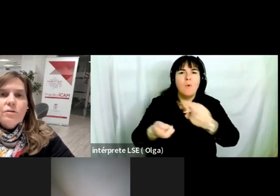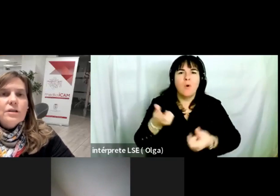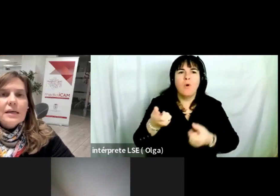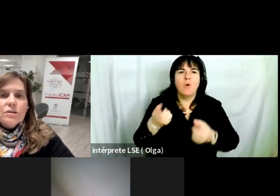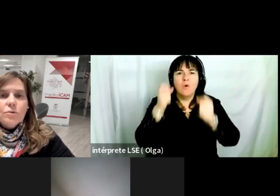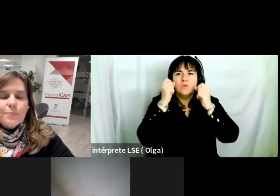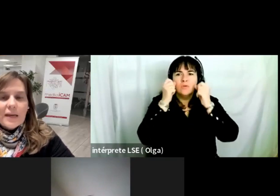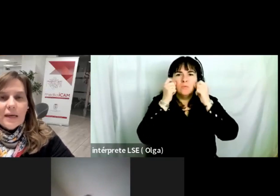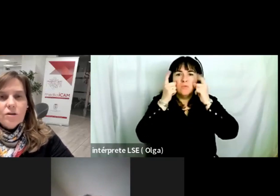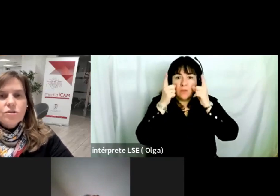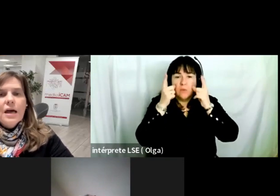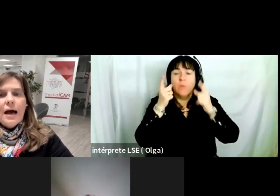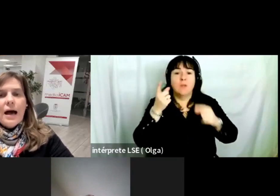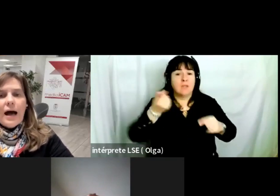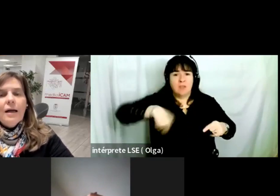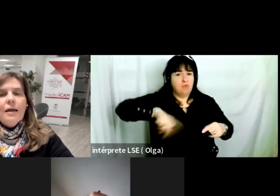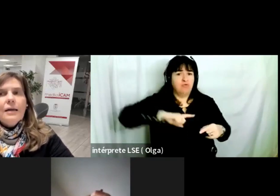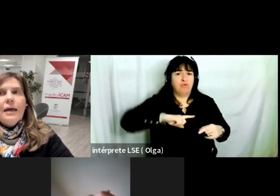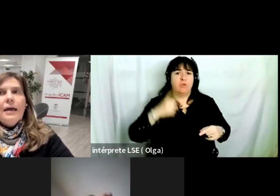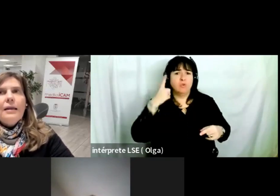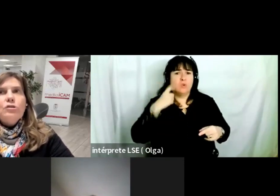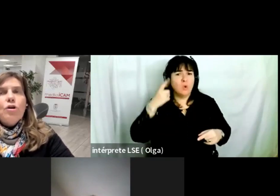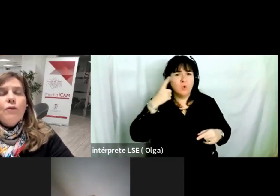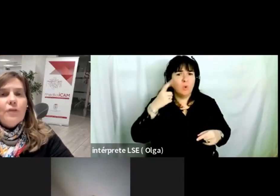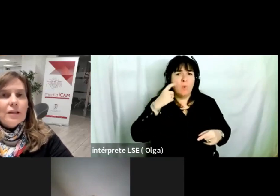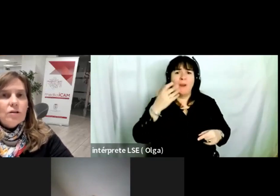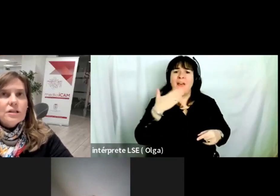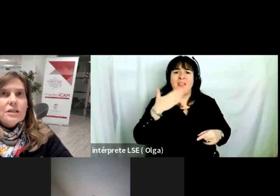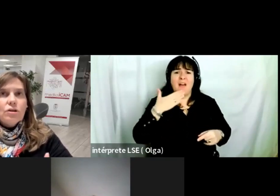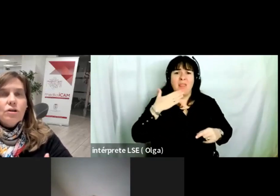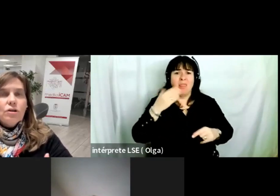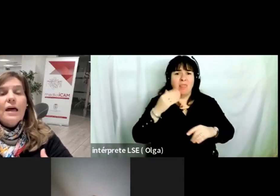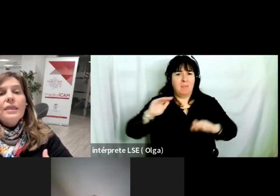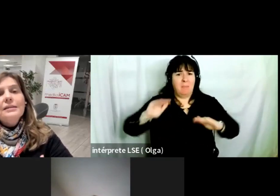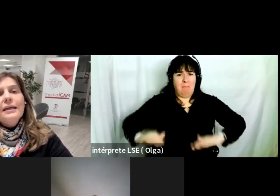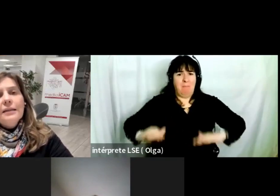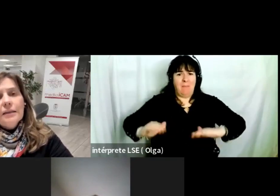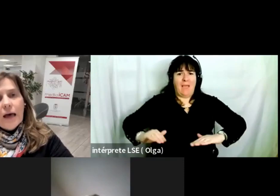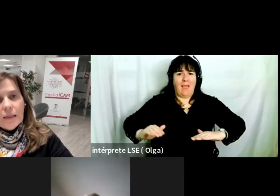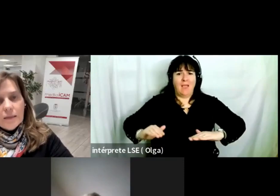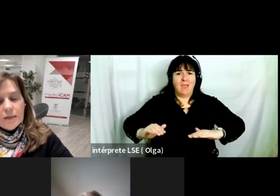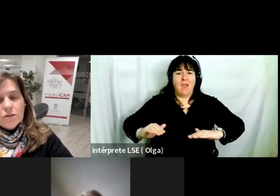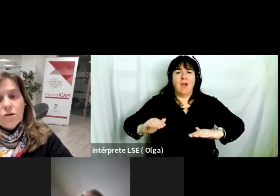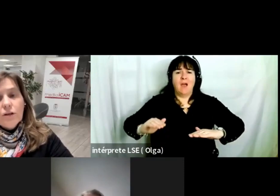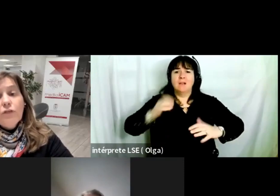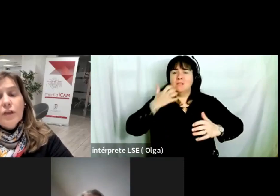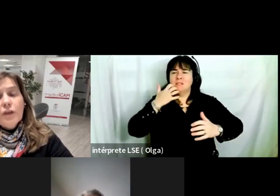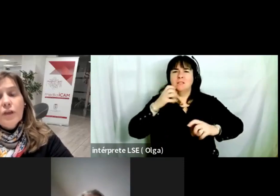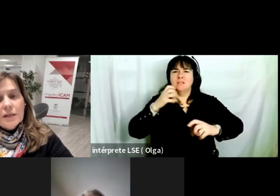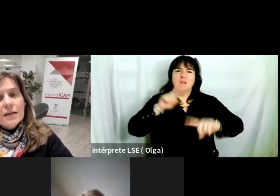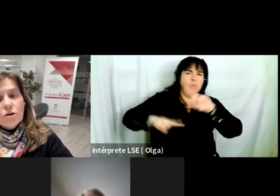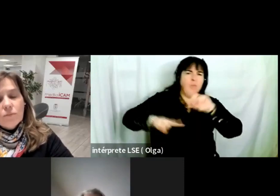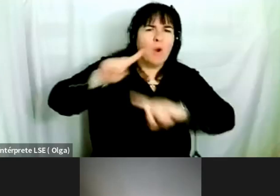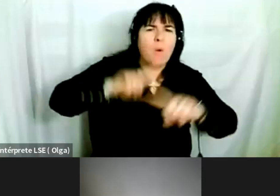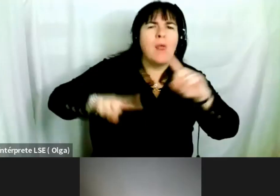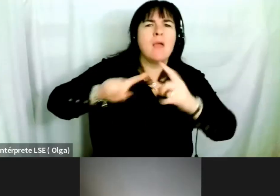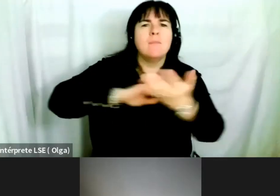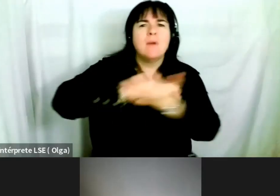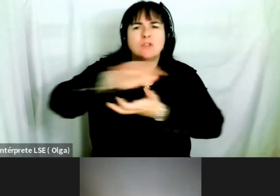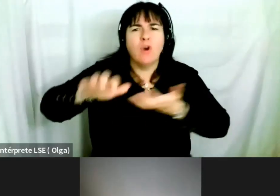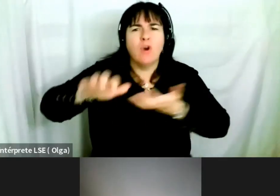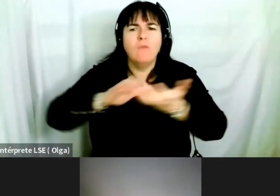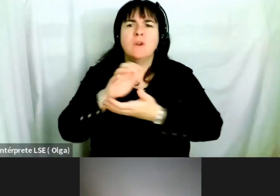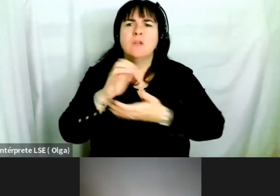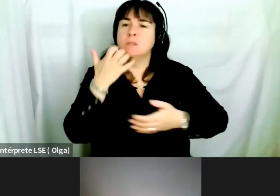estamos acostumbrados desde que somos pequeños a que los conflictos, si son de una cierta entidad y son difíciles de resolver